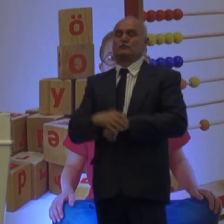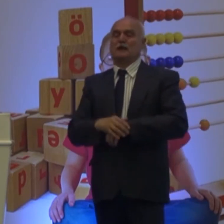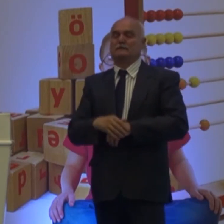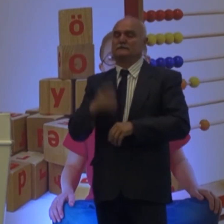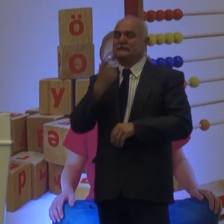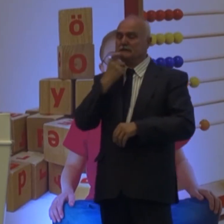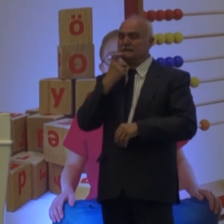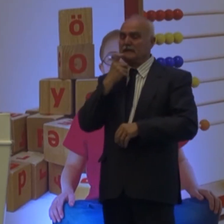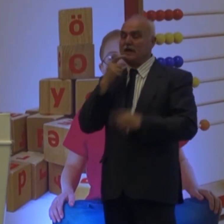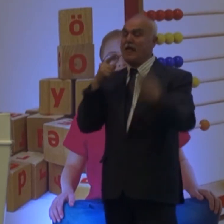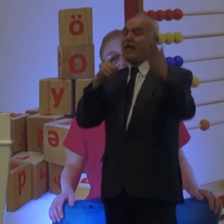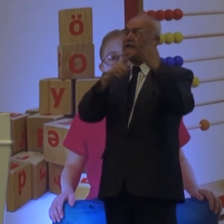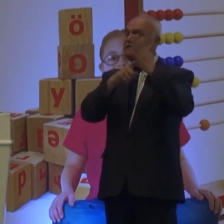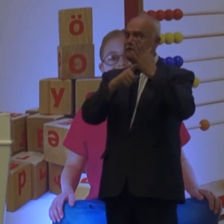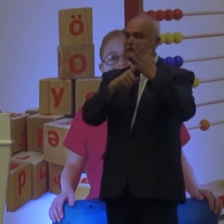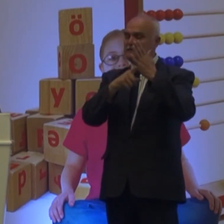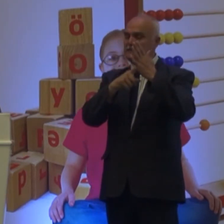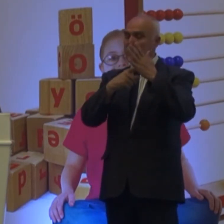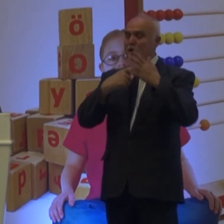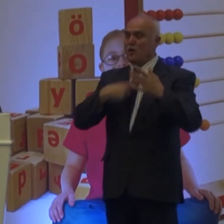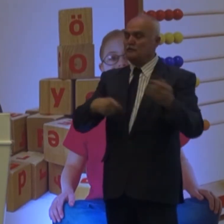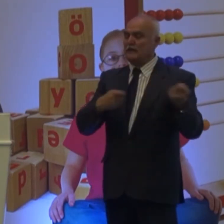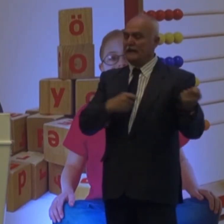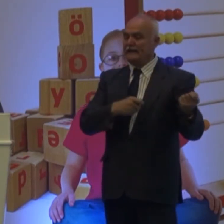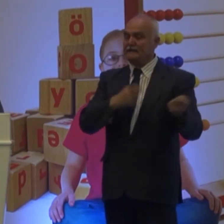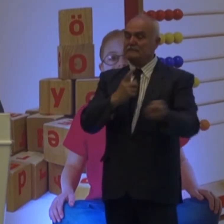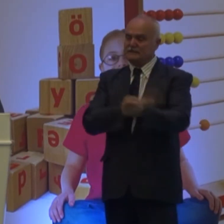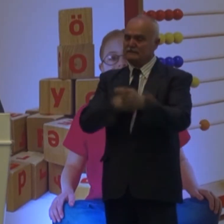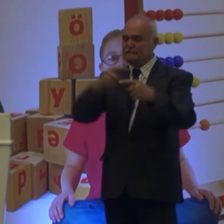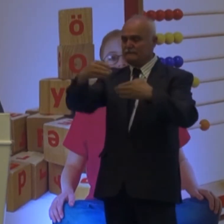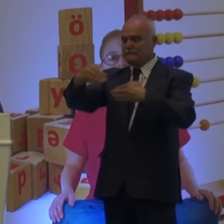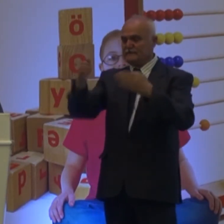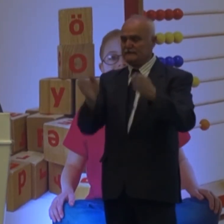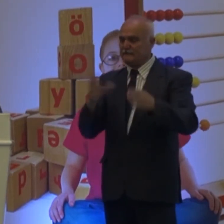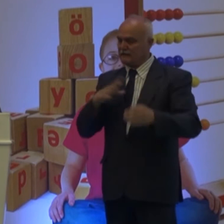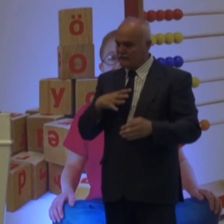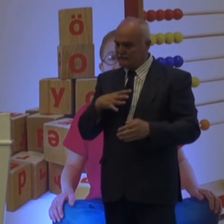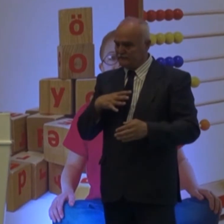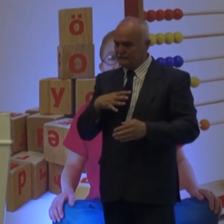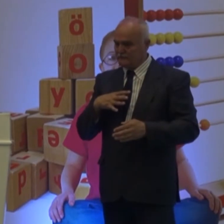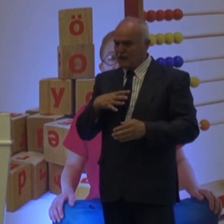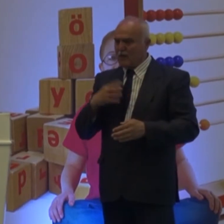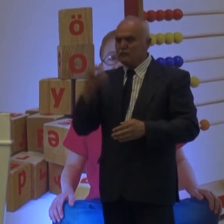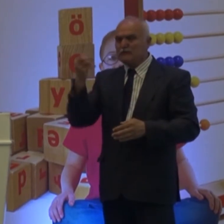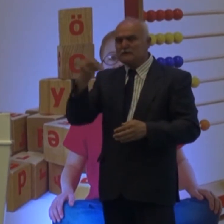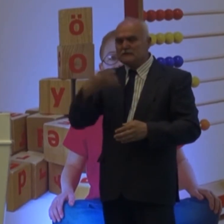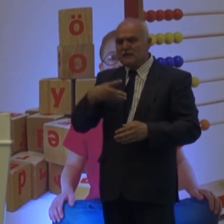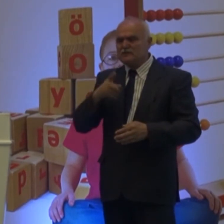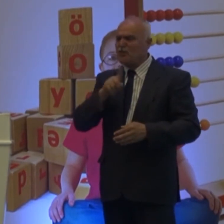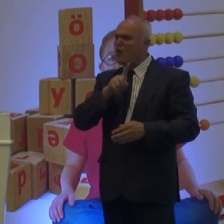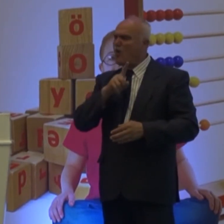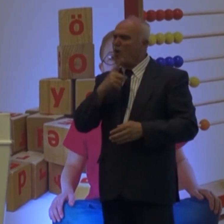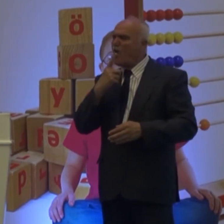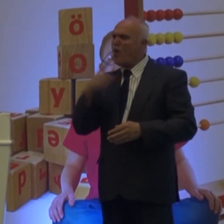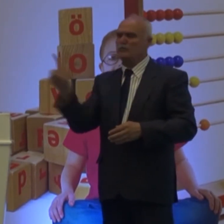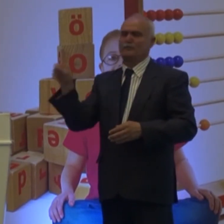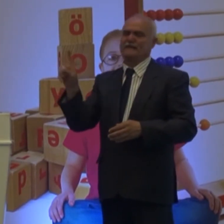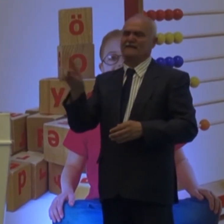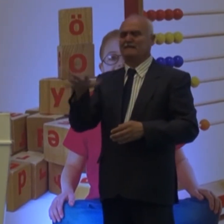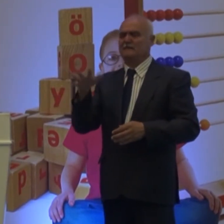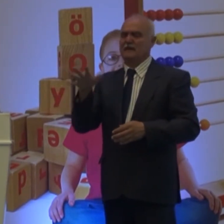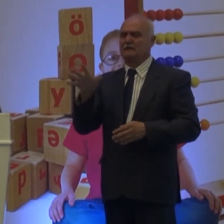2019'daki hedefimiz, özel eğitim sınıfları var bizim dilde. Bunların sayısı da şu anda 10 bin civarında